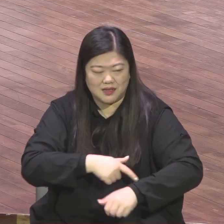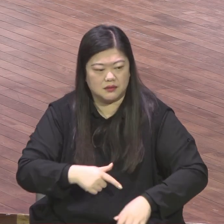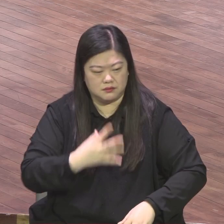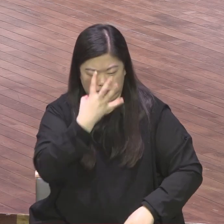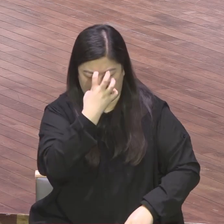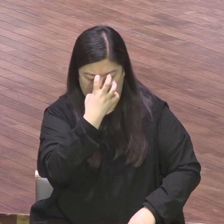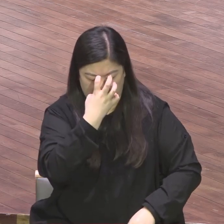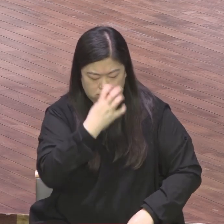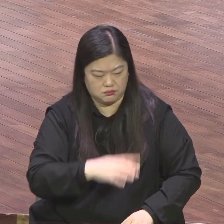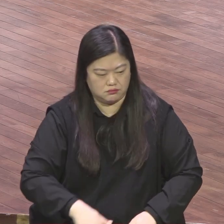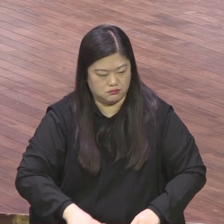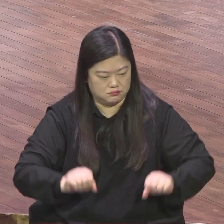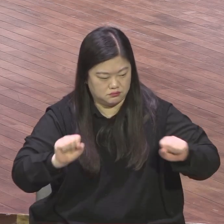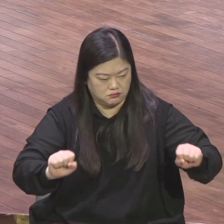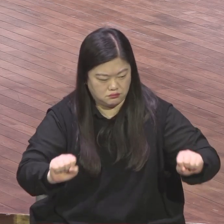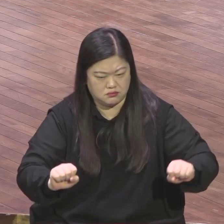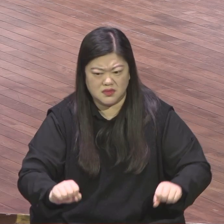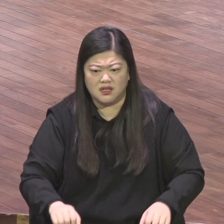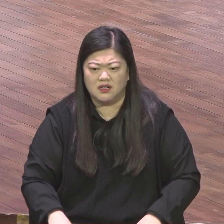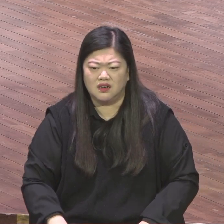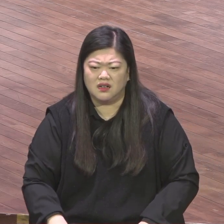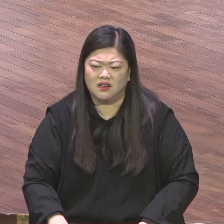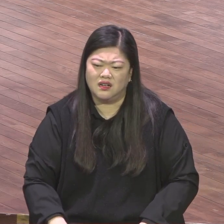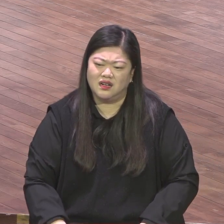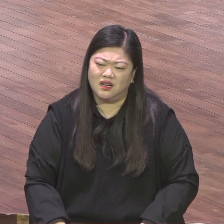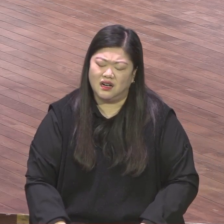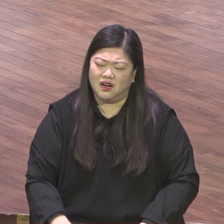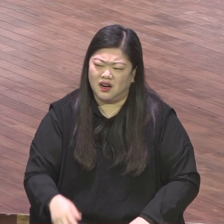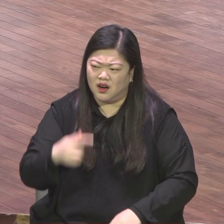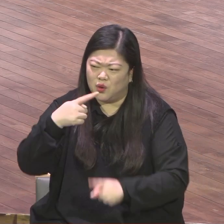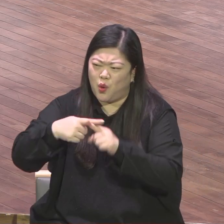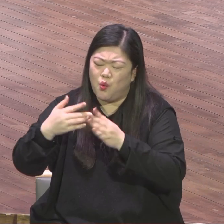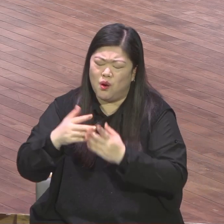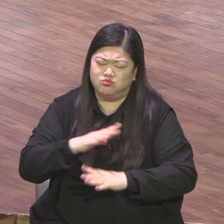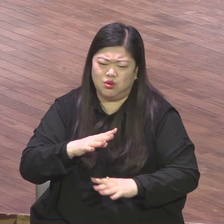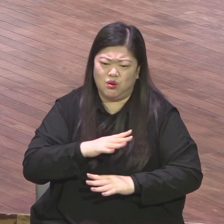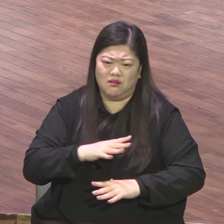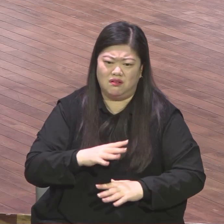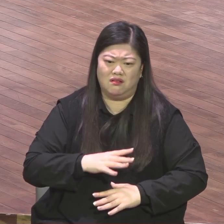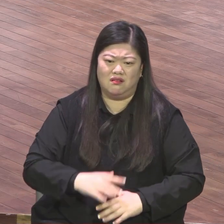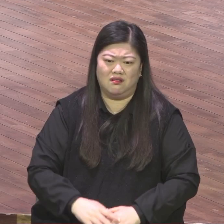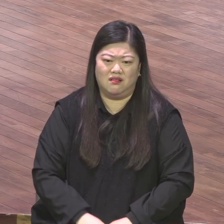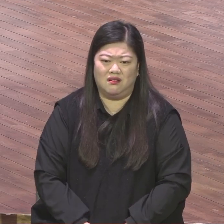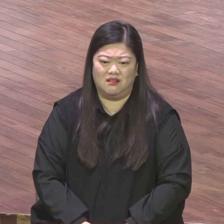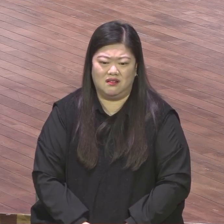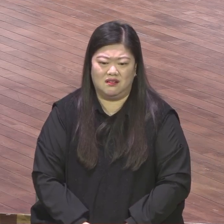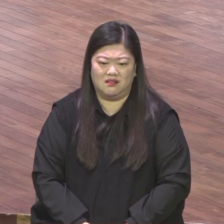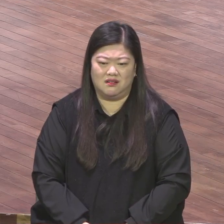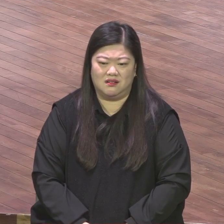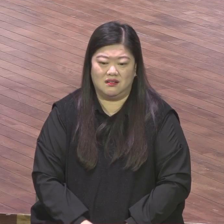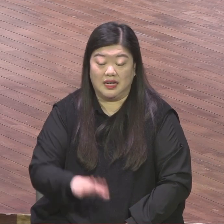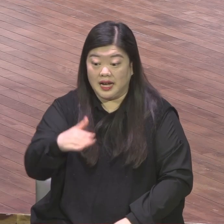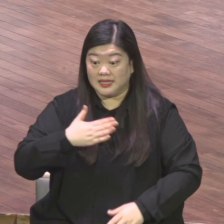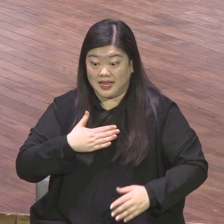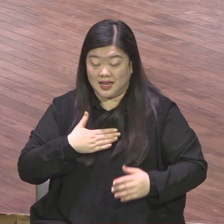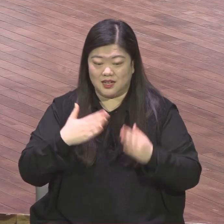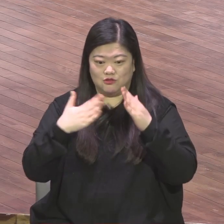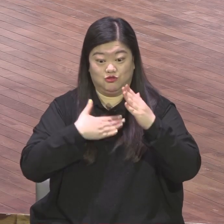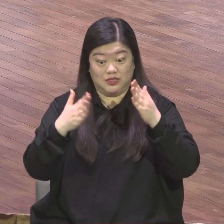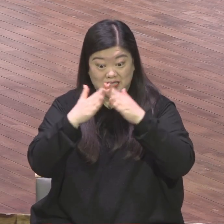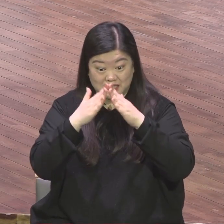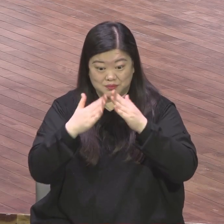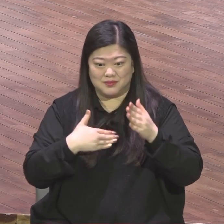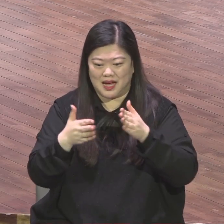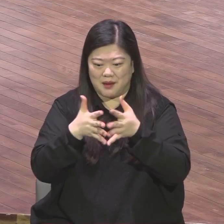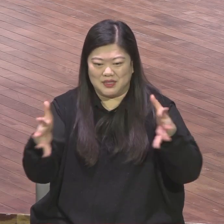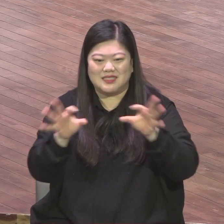교회 다녀요. 교회 다녀. 우리 제가 10층에 사는데 구청에 사는 분 교회